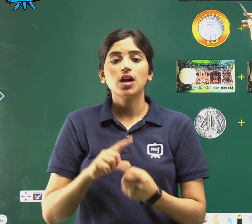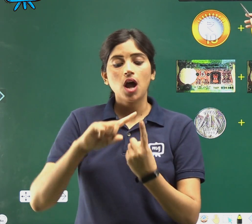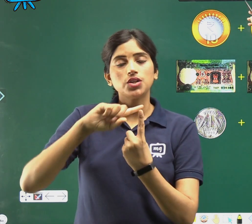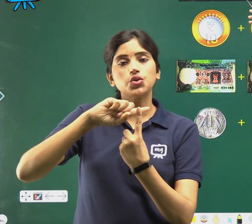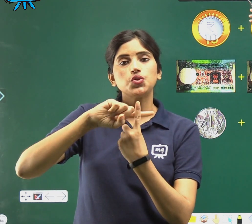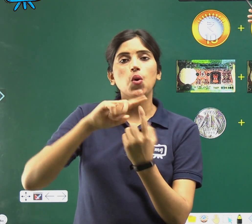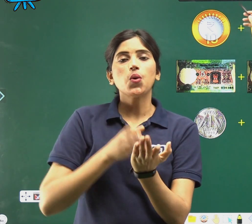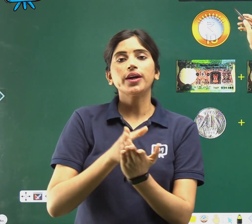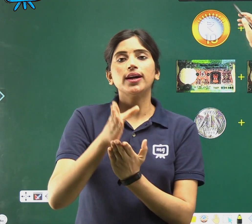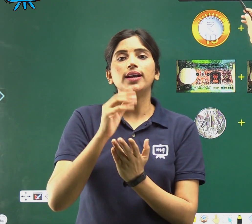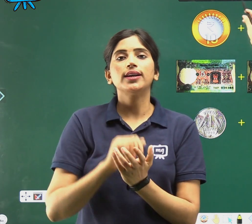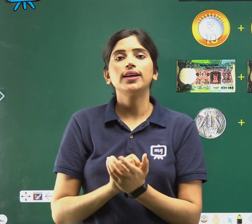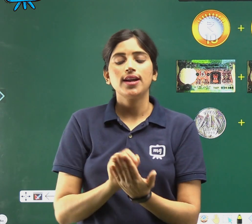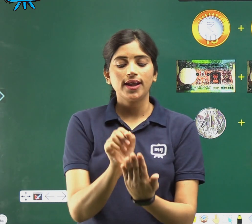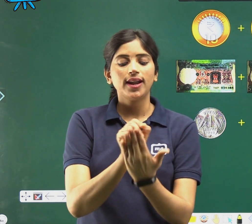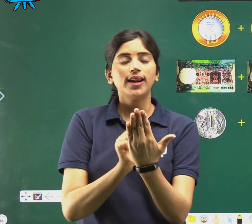जोड़कर